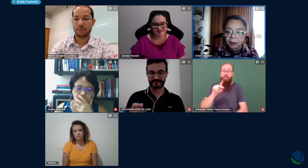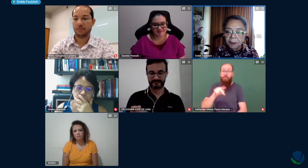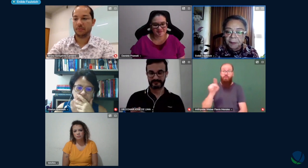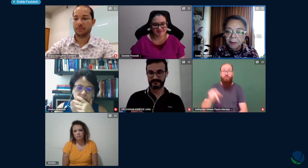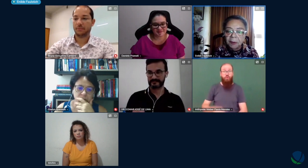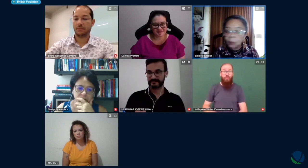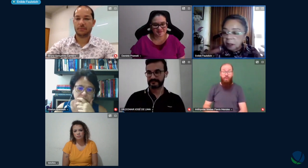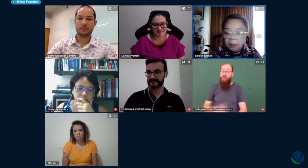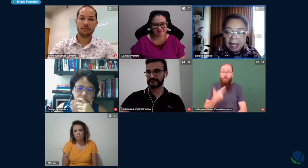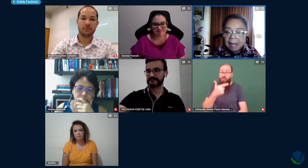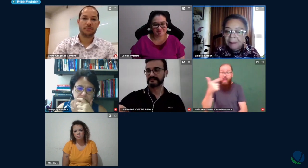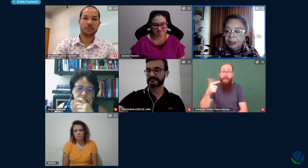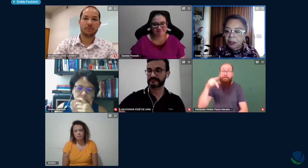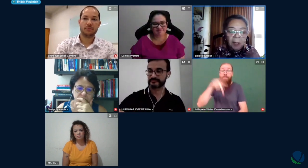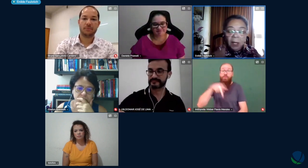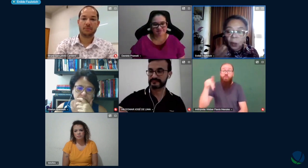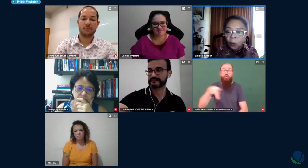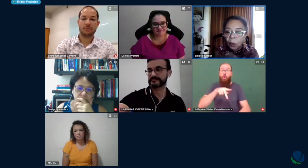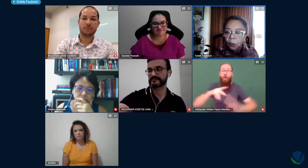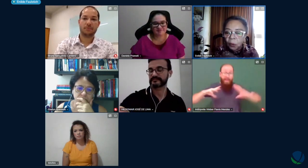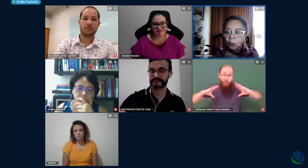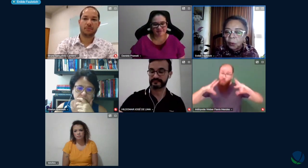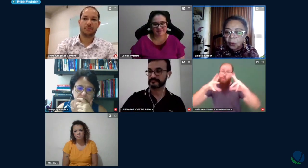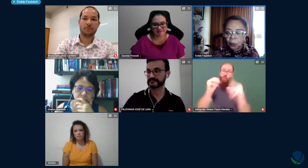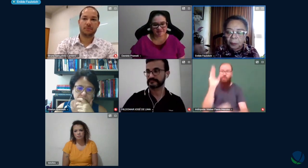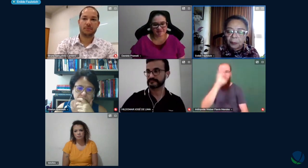tudo. Não tem intérprete.